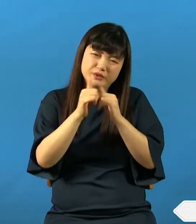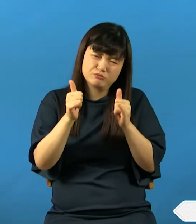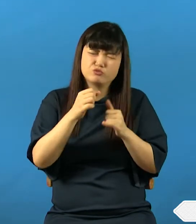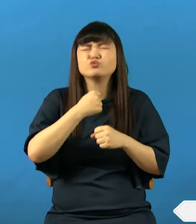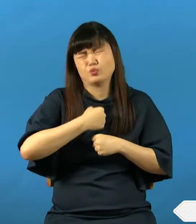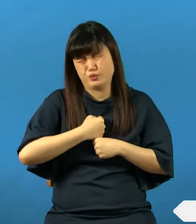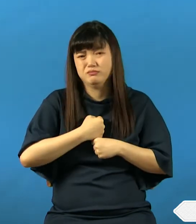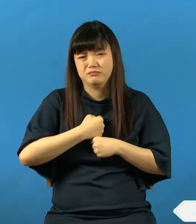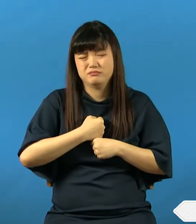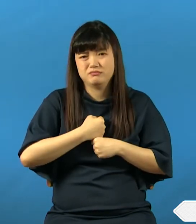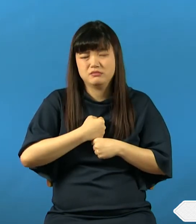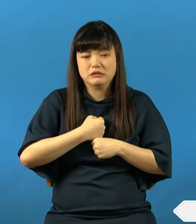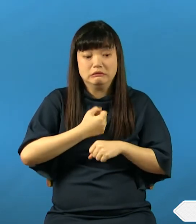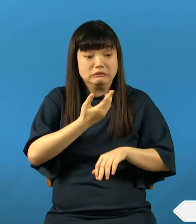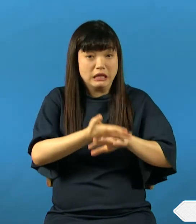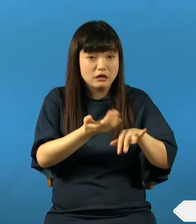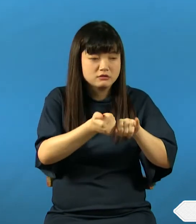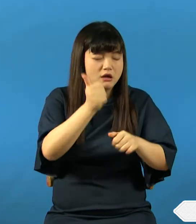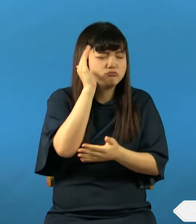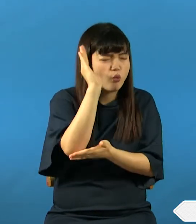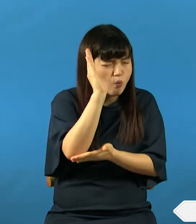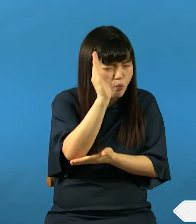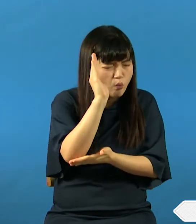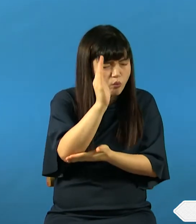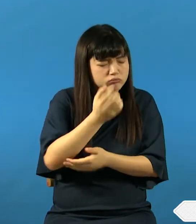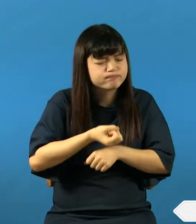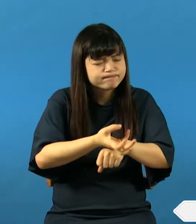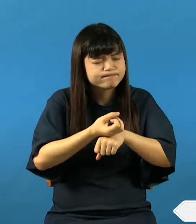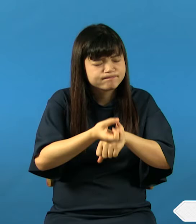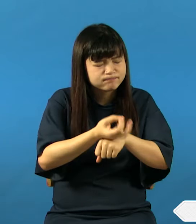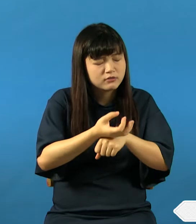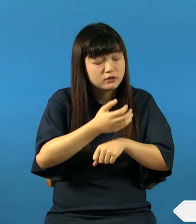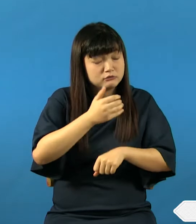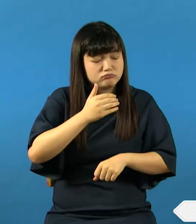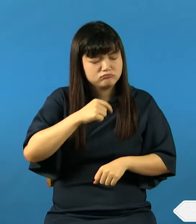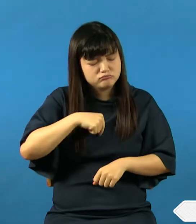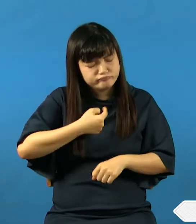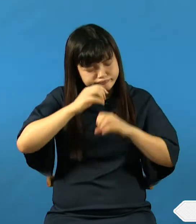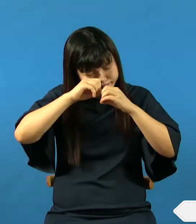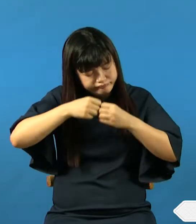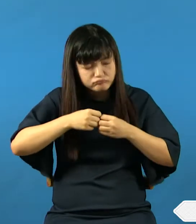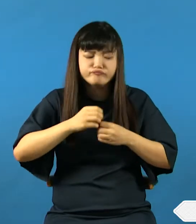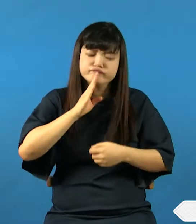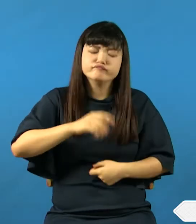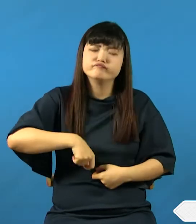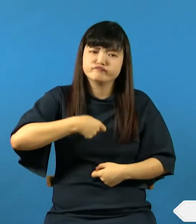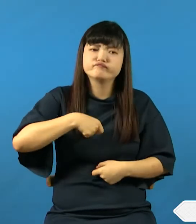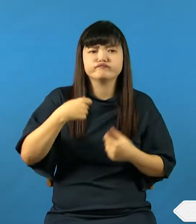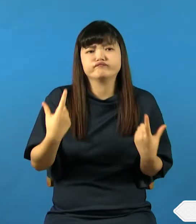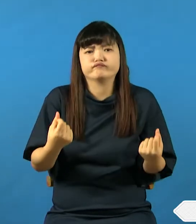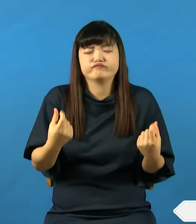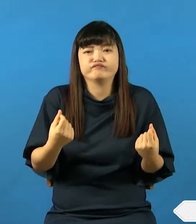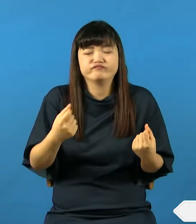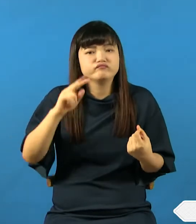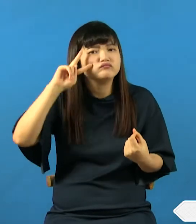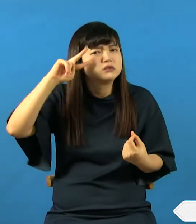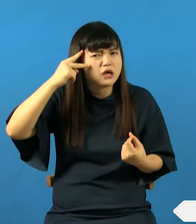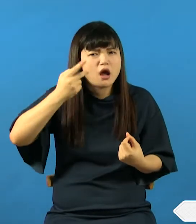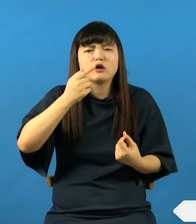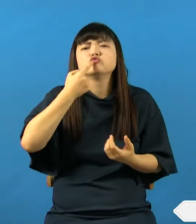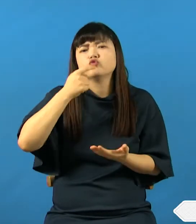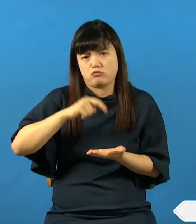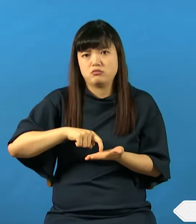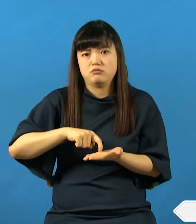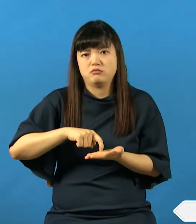더 조심해야 되지요. 자꾸 남에게 설교하다 보니까 자기는 이제 마치 의인이 다 된 것처럼